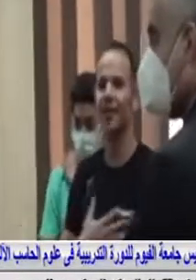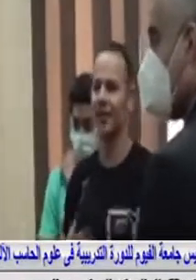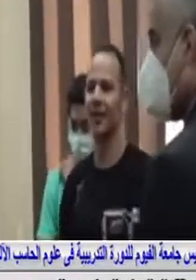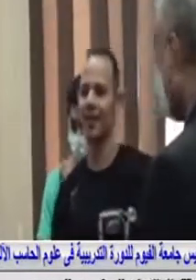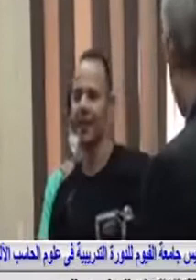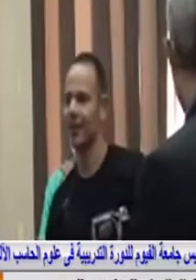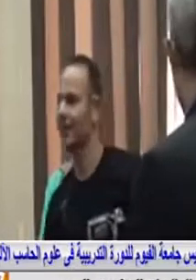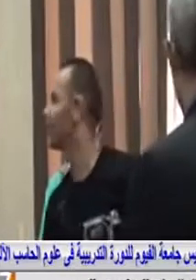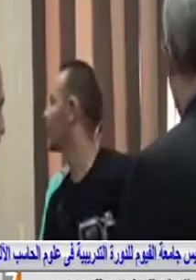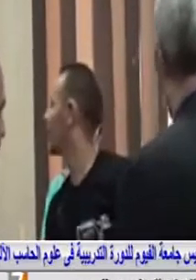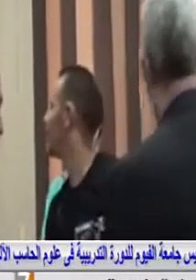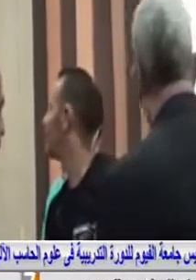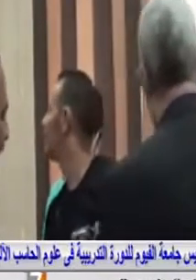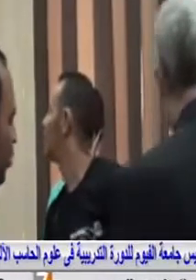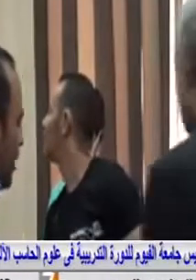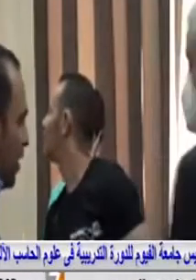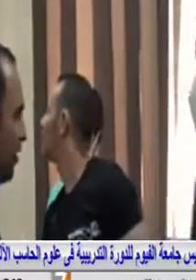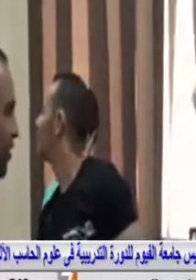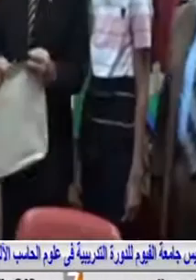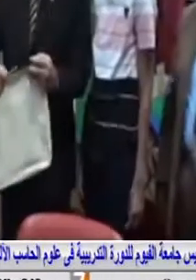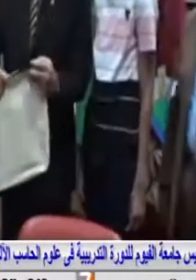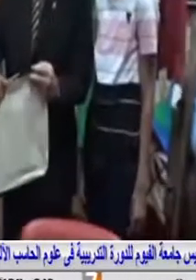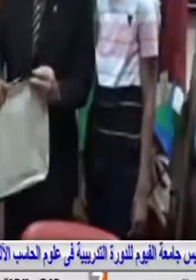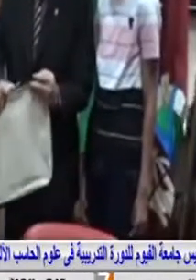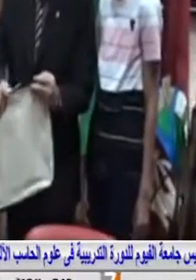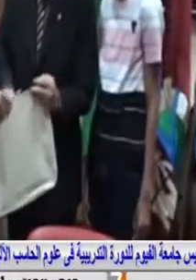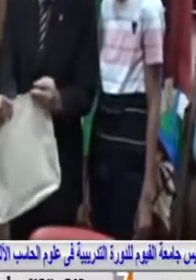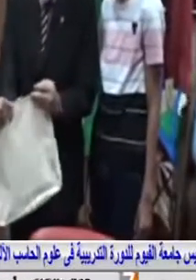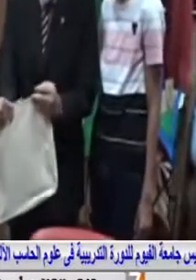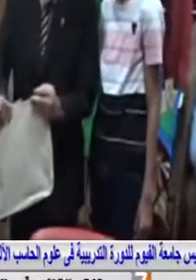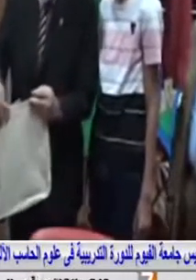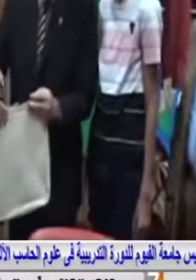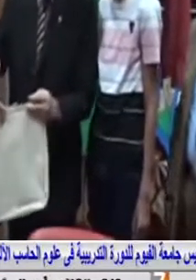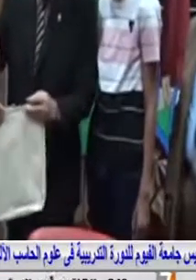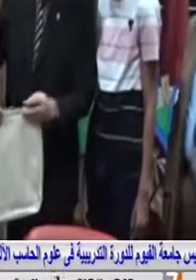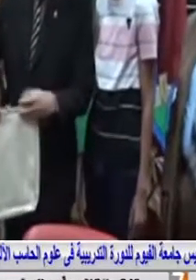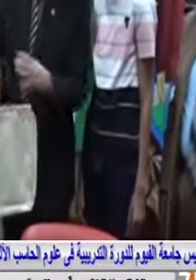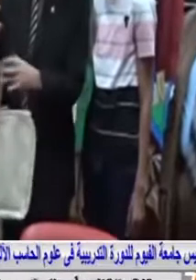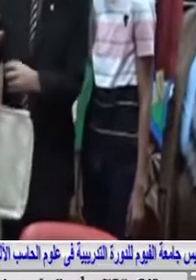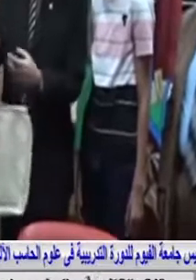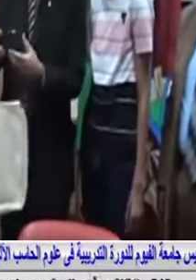العامة وتسليمه جهاز لابتوب. الجدير بالذكر أن المركز يدرس مقترح لعقد